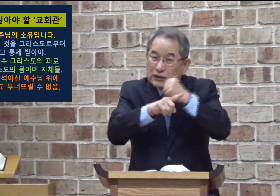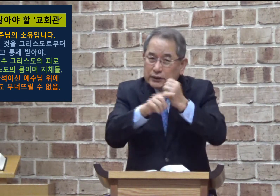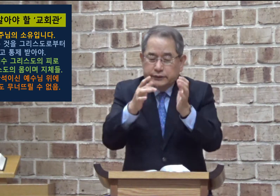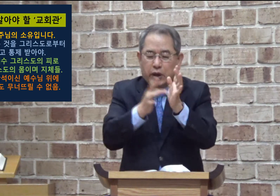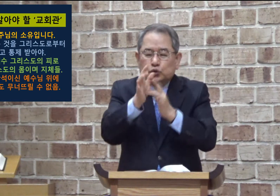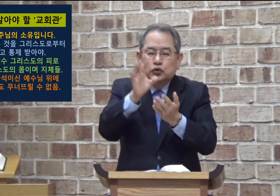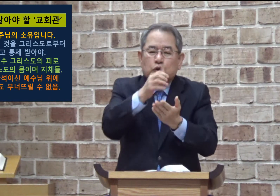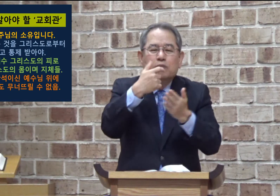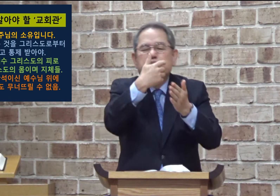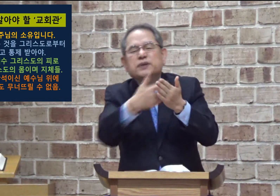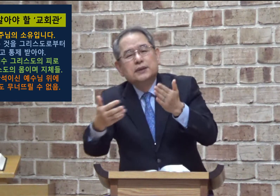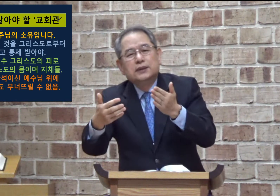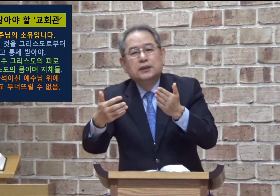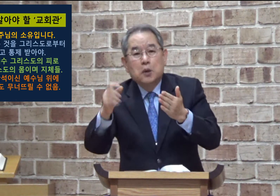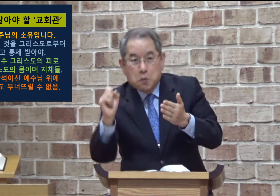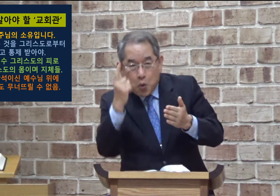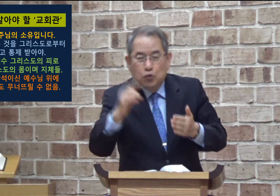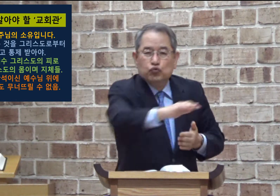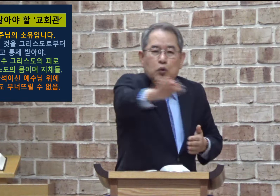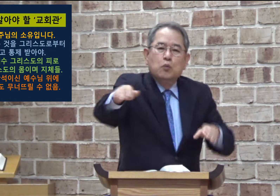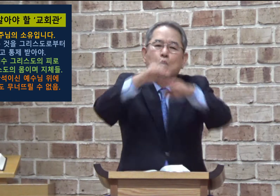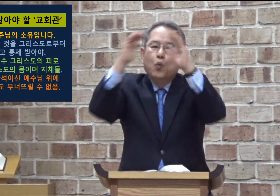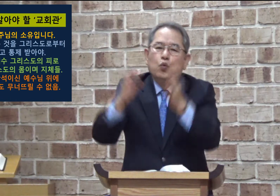교회는 예수 그리스도의 피로 결합된 그리스도의 몸이며